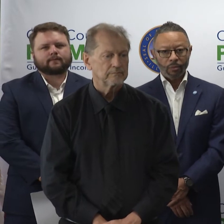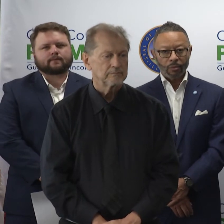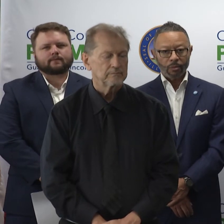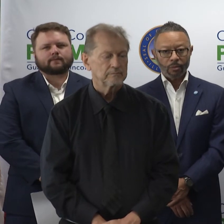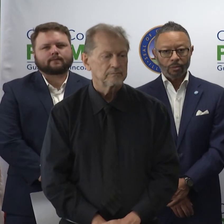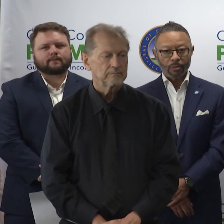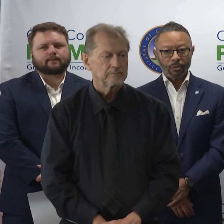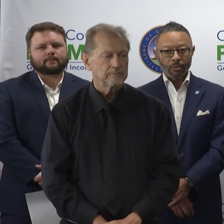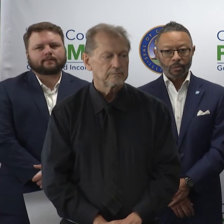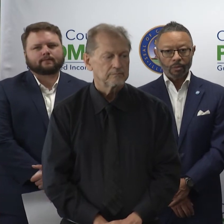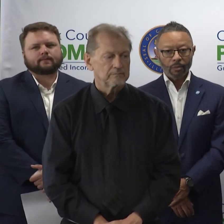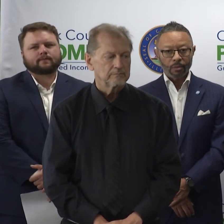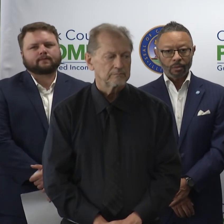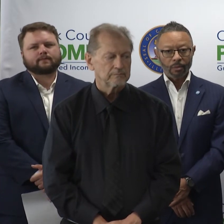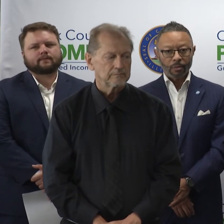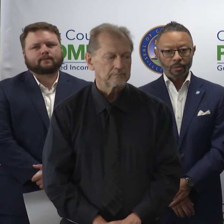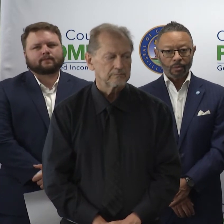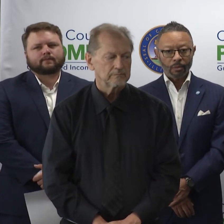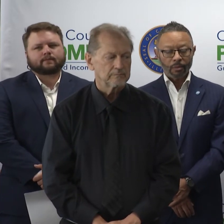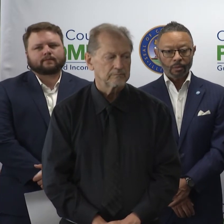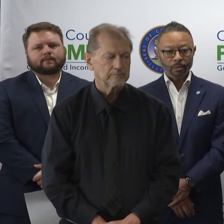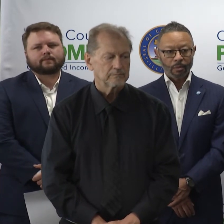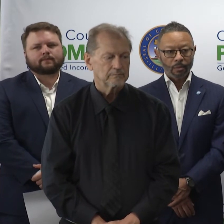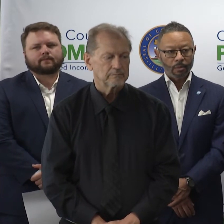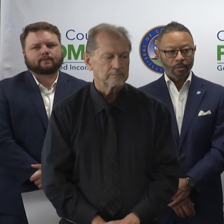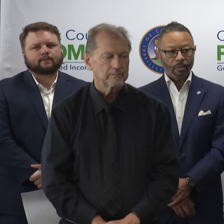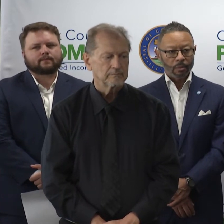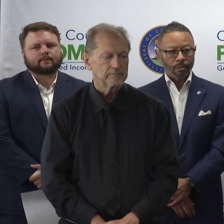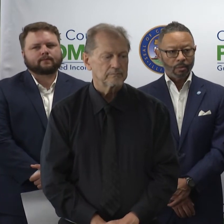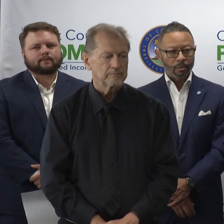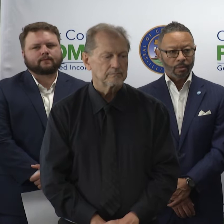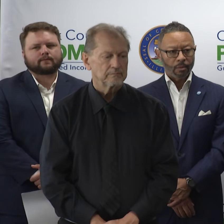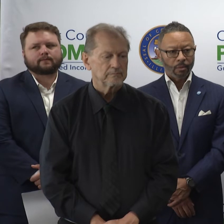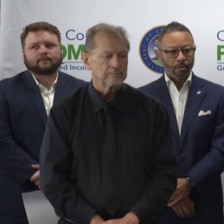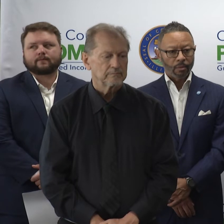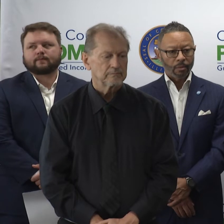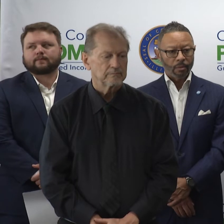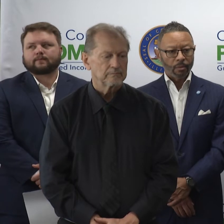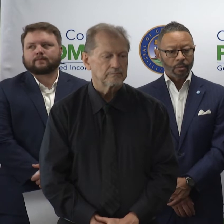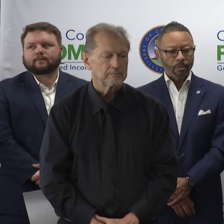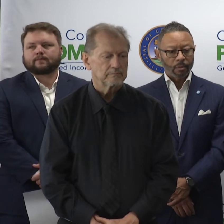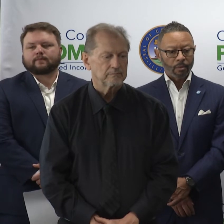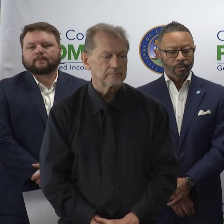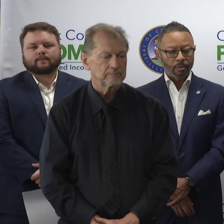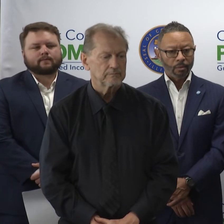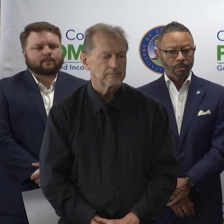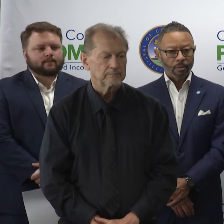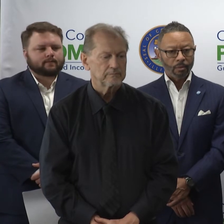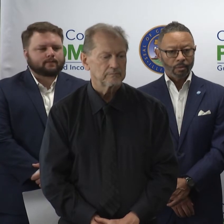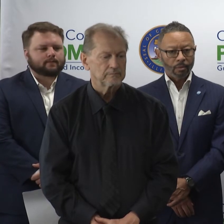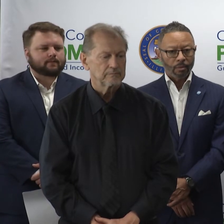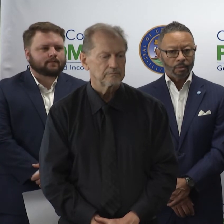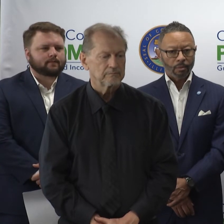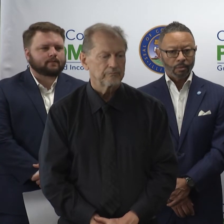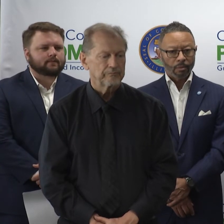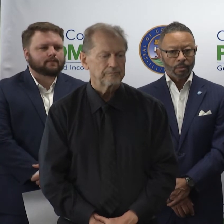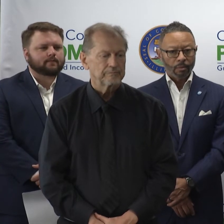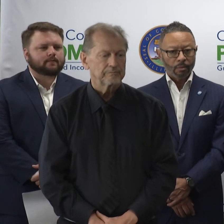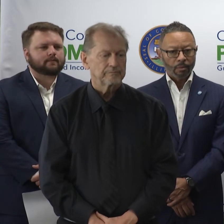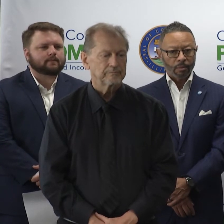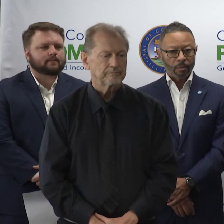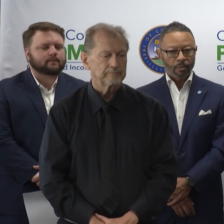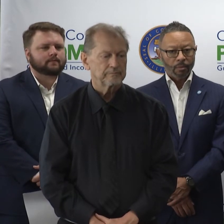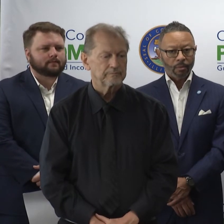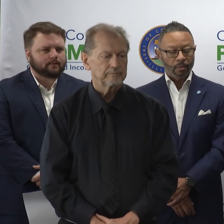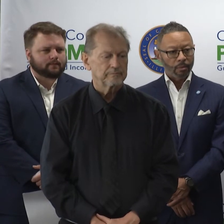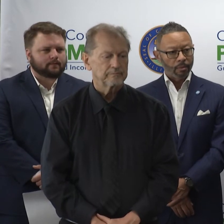color, que históricamente carecen de recursos. A través de este programa, esperamos mejorar la vida de los beneficiarios y